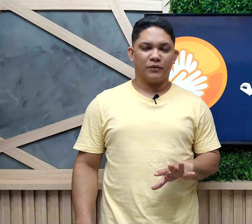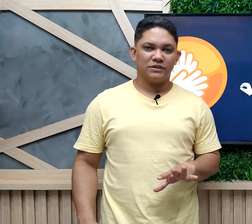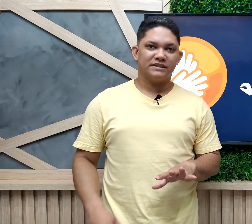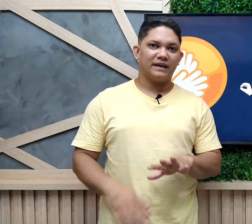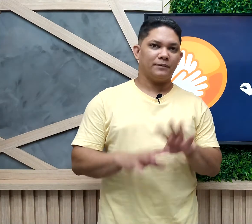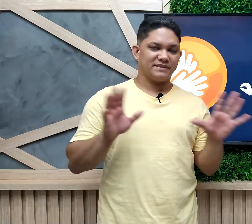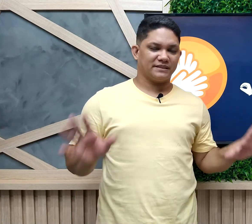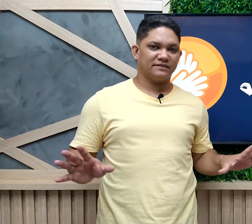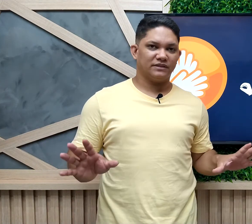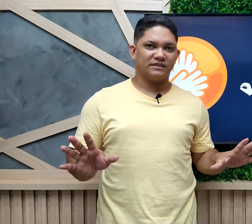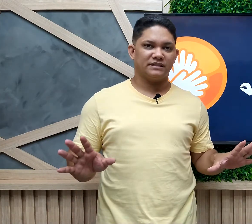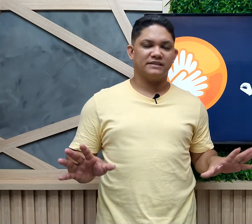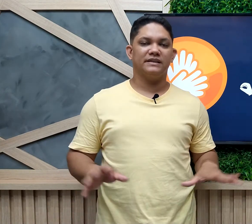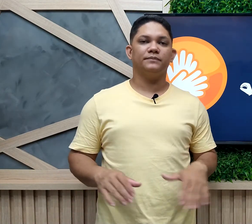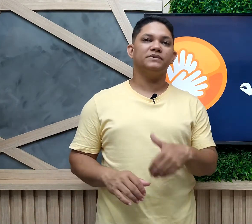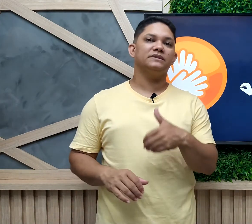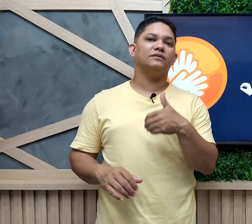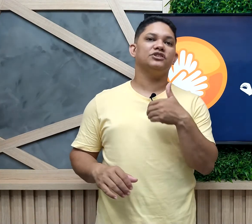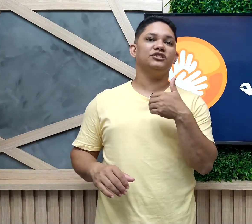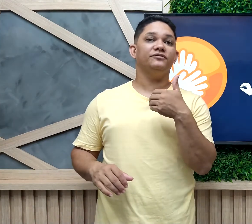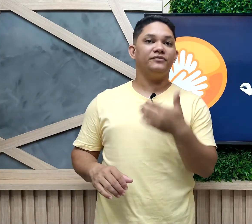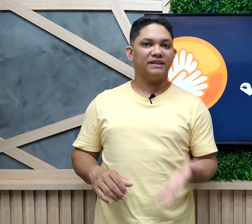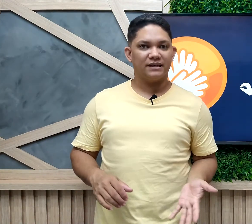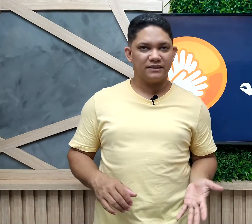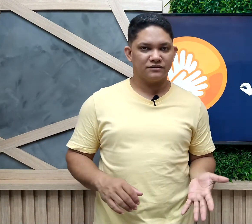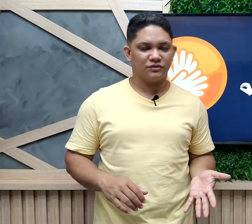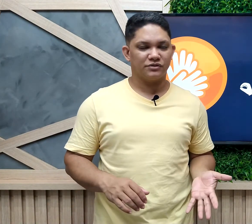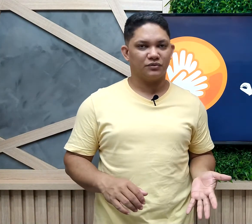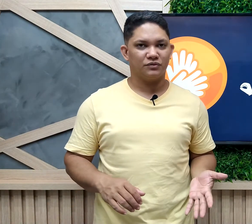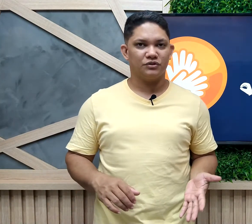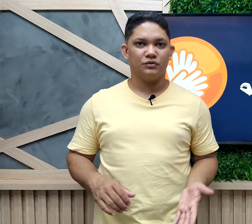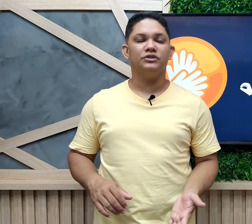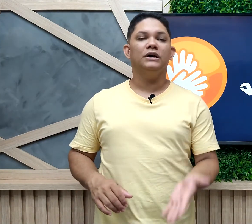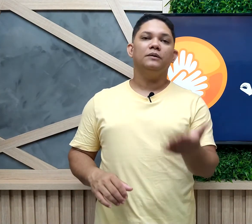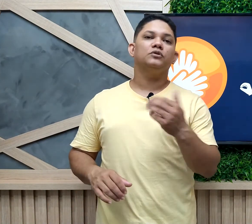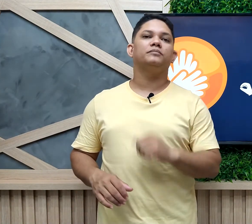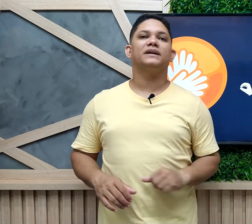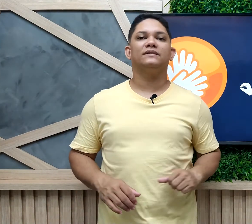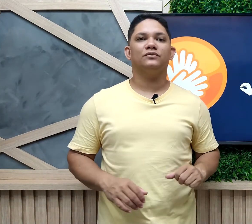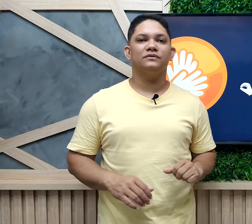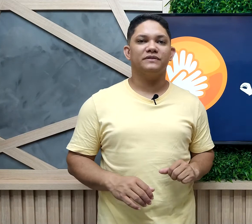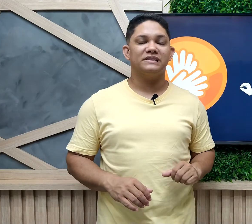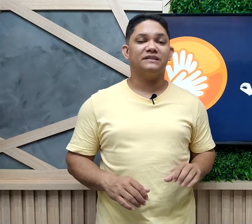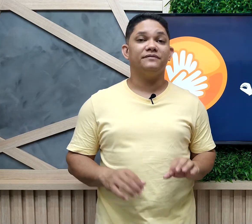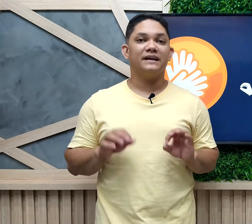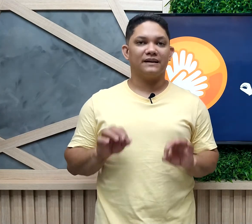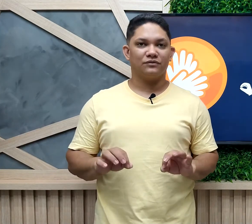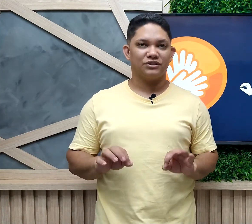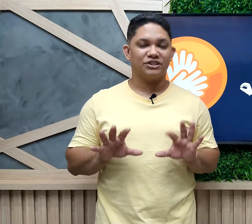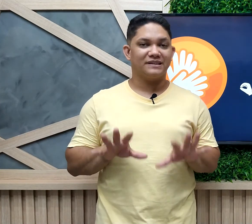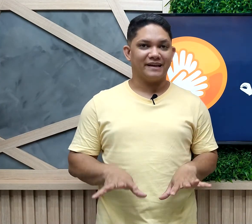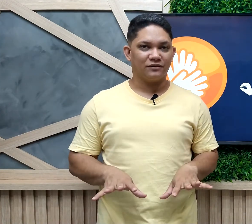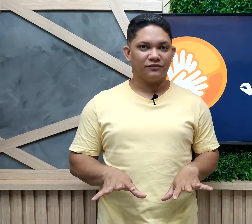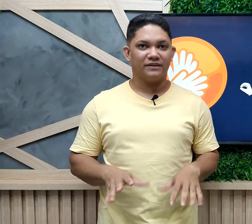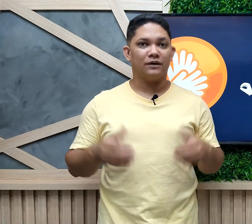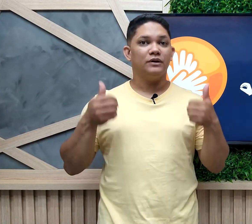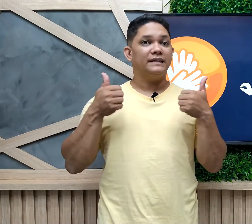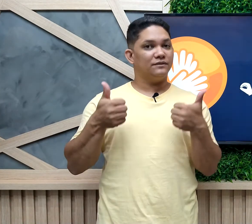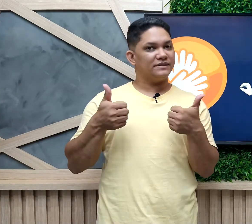Após a apresentação desses exemplos, então a gente finaliza o nosso encontro de hoje. Muito obrigado a todos vocês que ficaram com a gente até aqui o final. Não esqueça